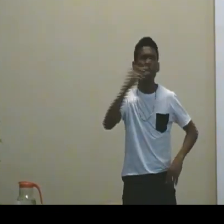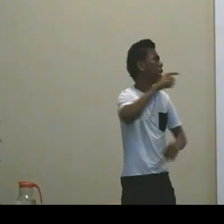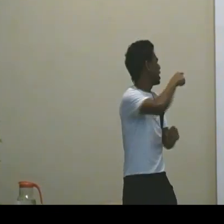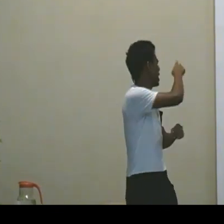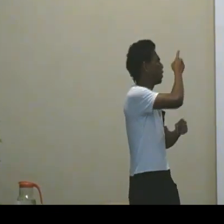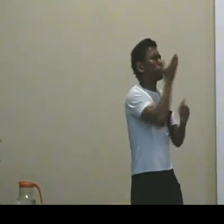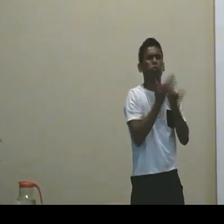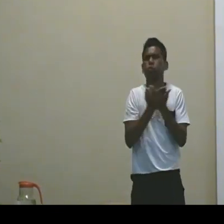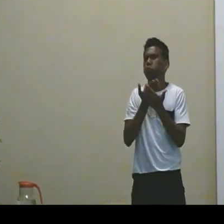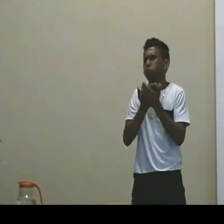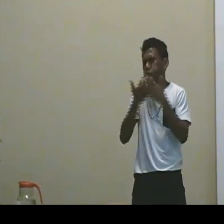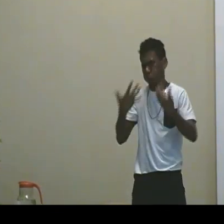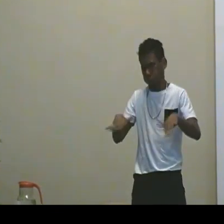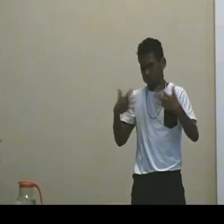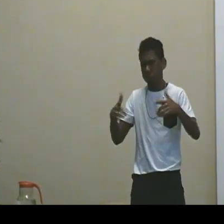um francês.